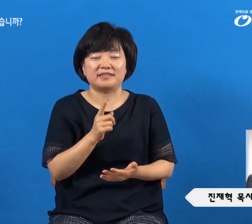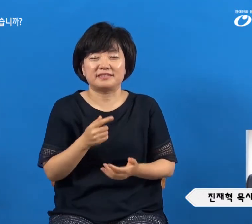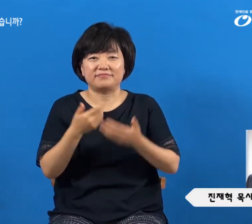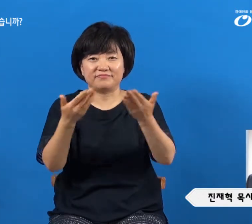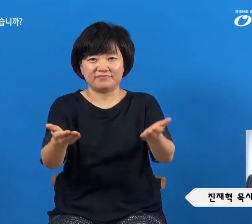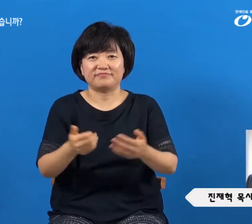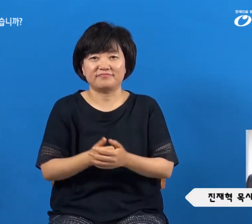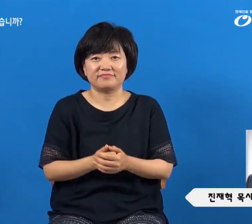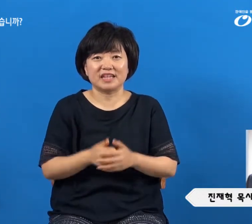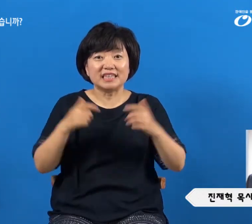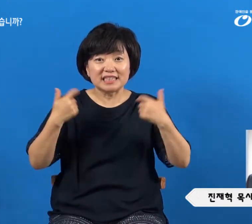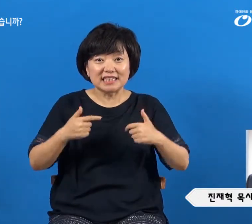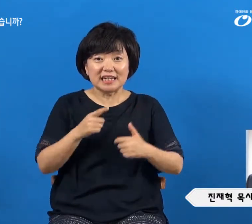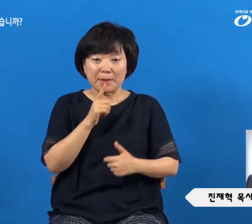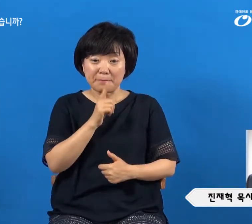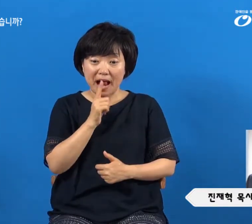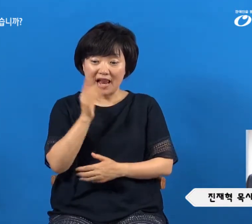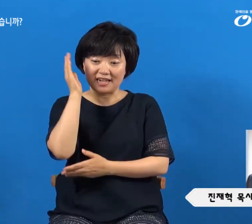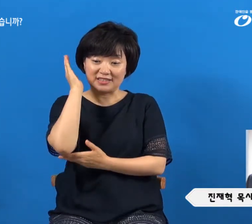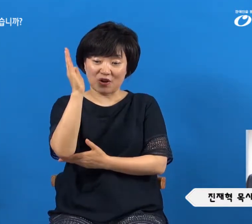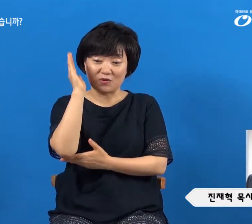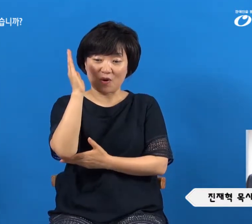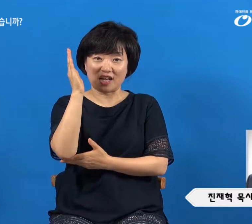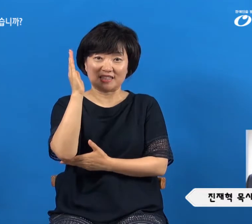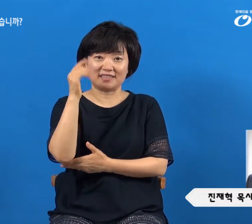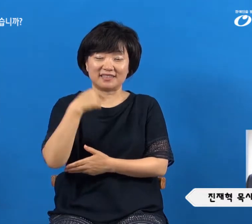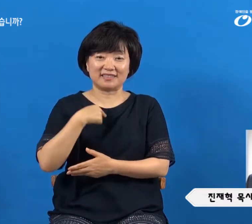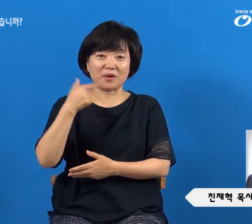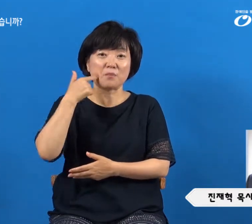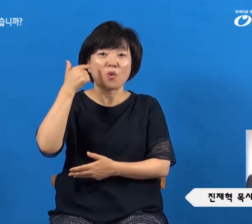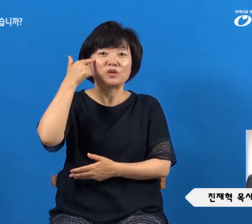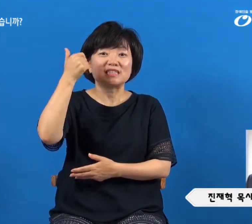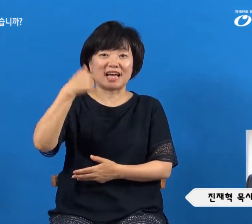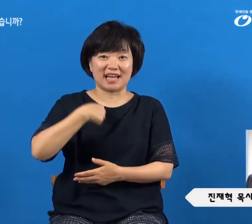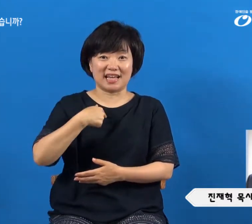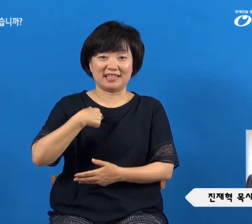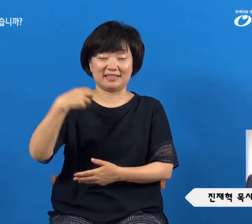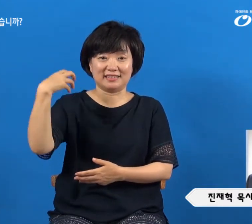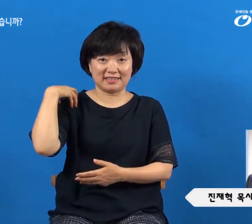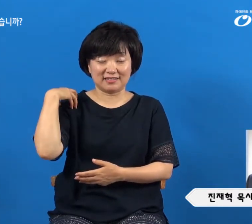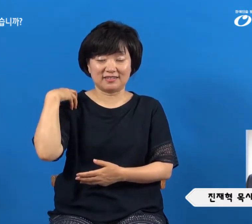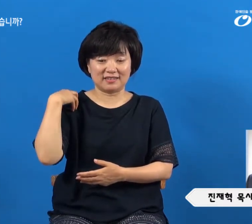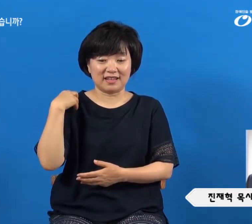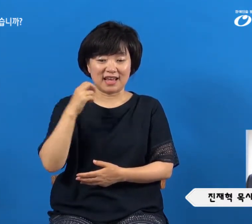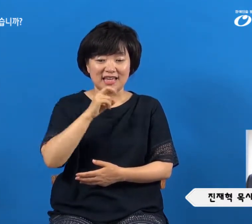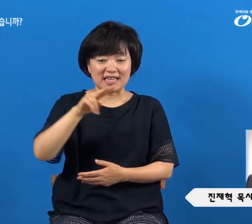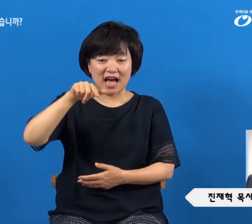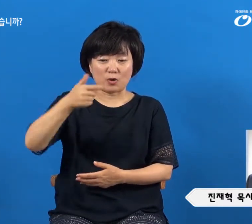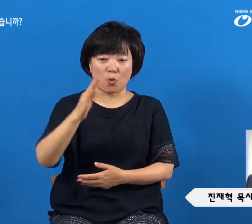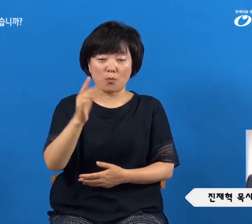말씀합니다. 늘 항상 말씀을 전해야 되는 목회자인 저는 항상 이 야고보서